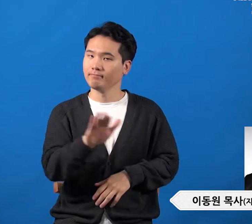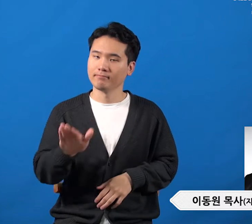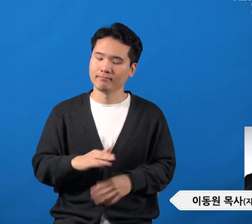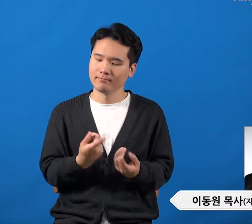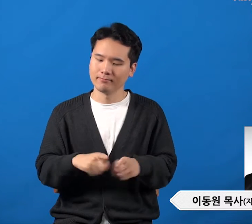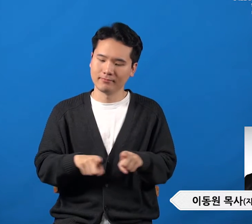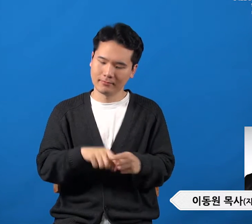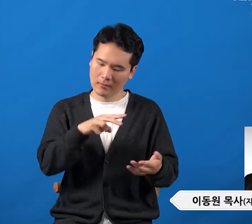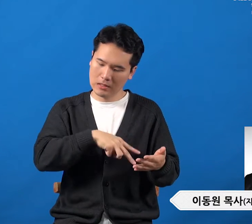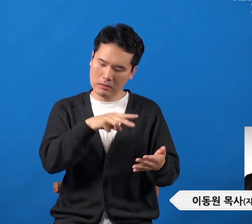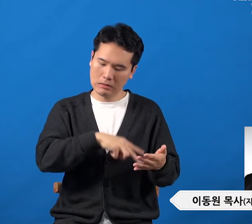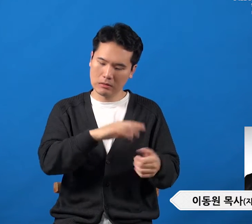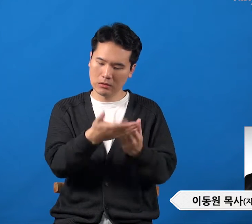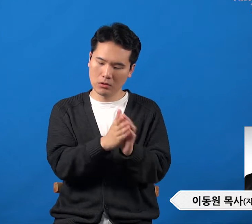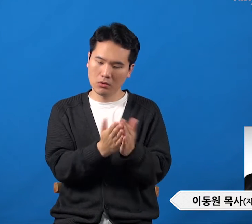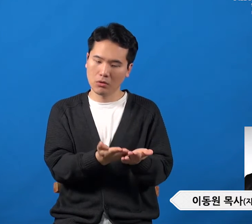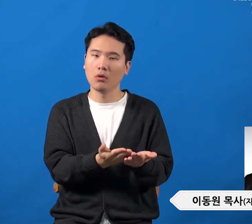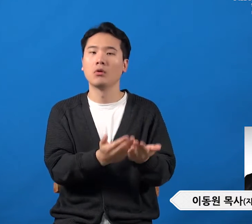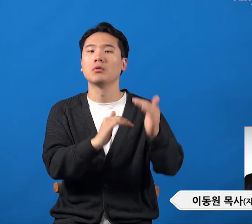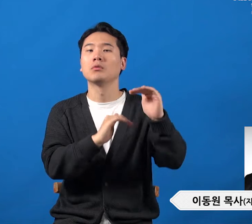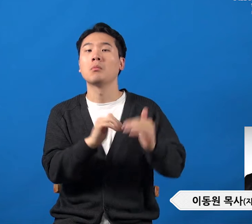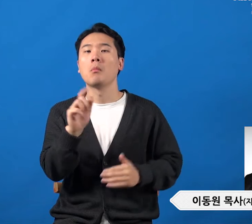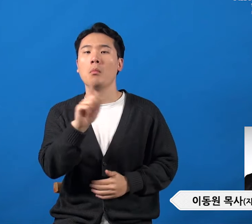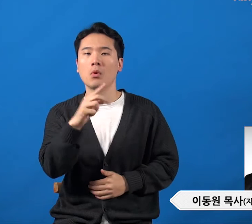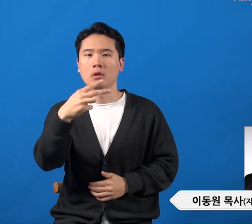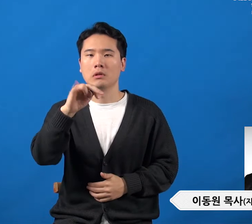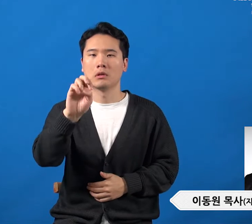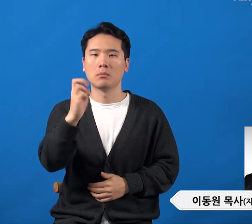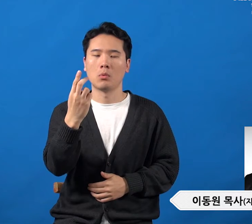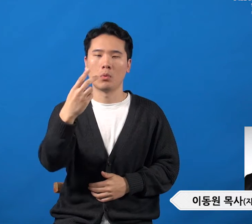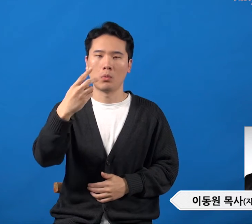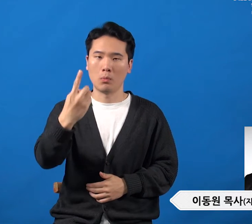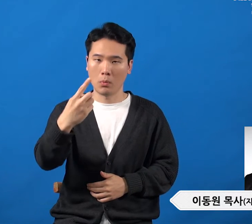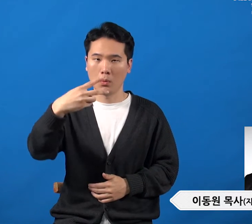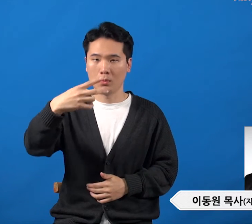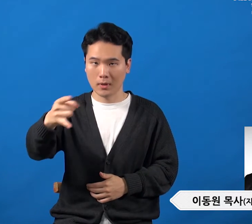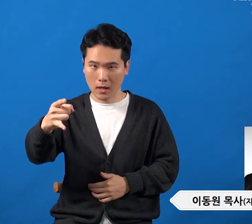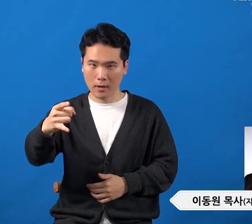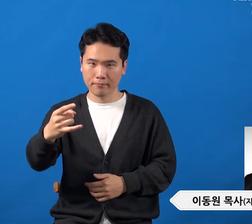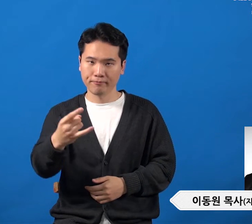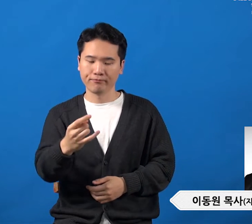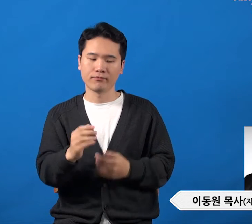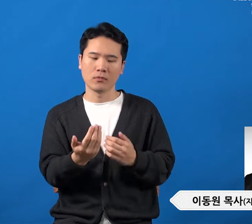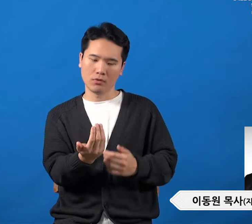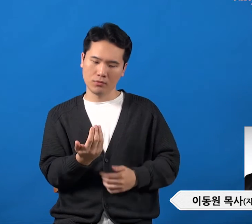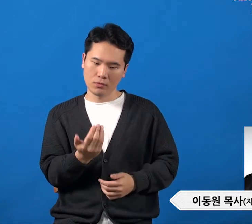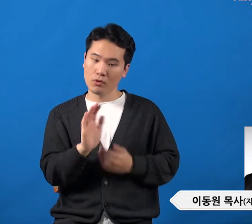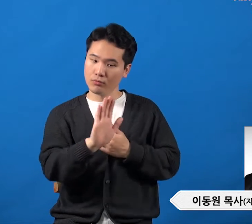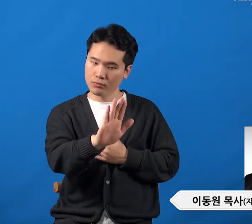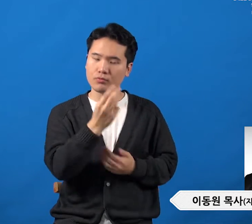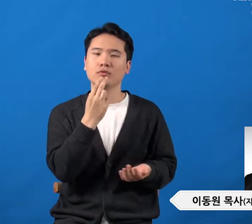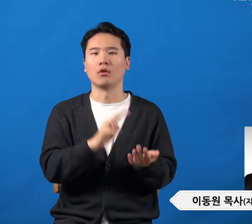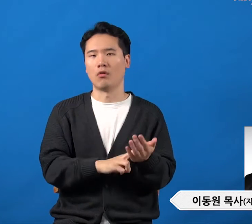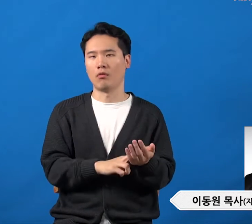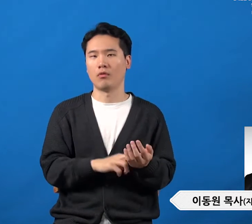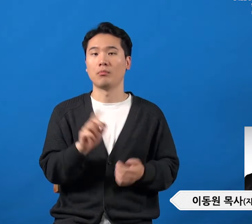오늘 우리가 함께 읽은 성경의 본문은 디모데후서입니다. 디모데후서는 바울 사도가